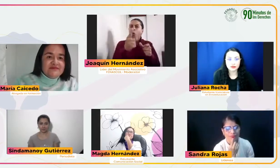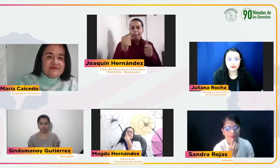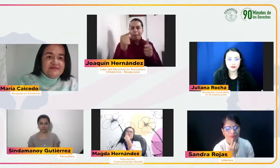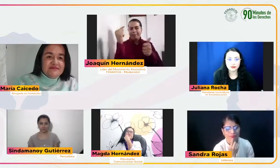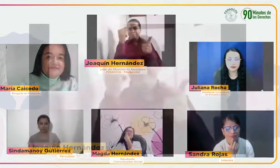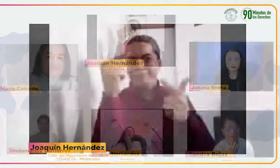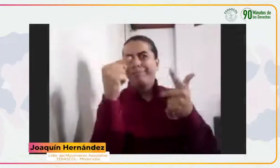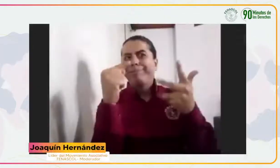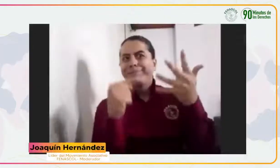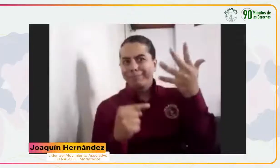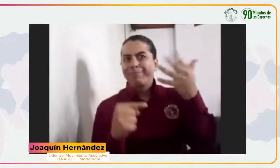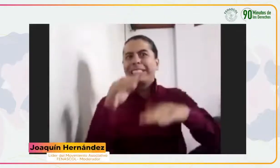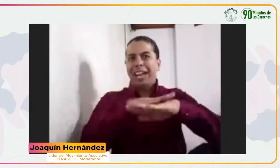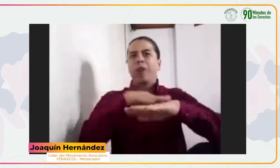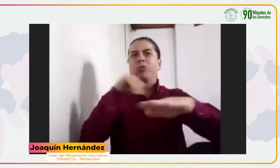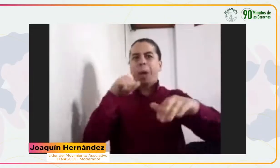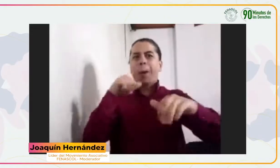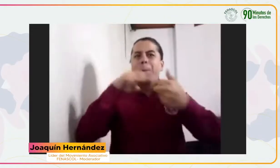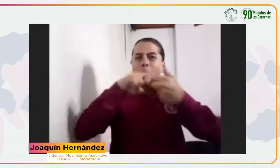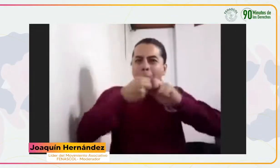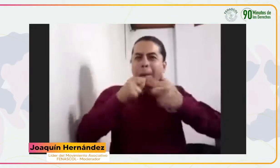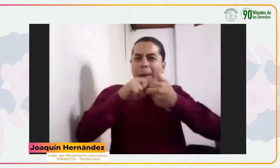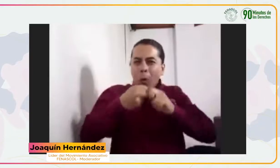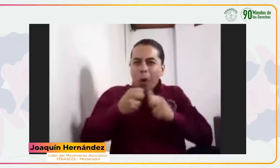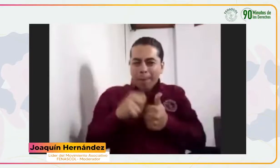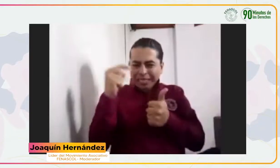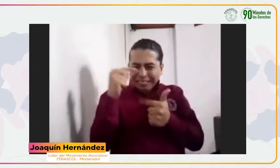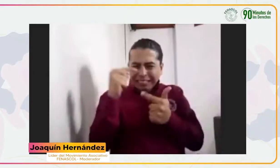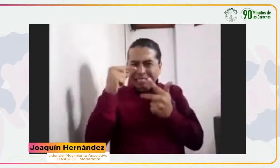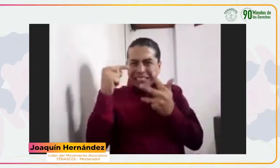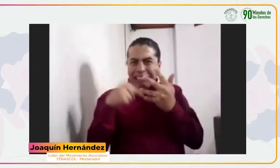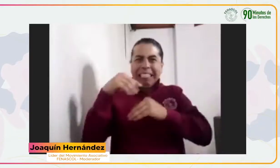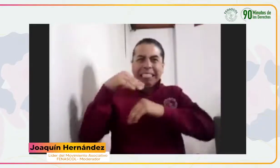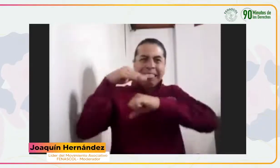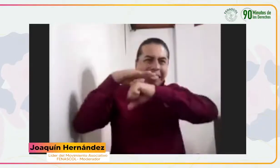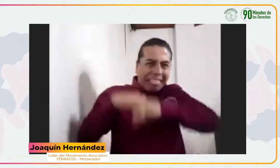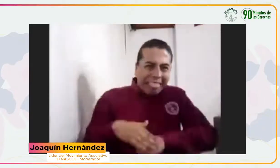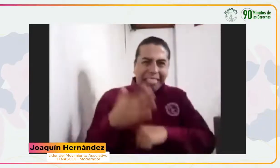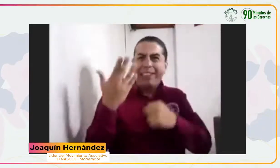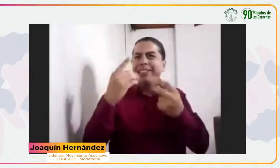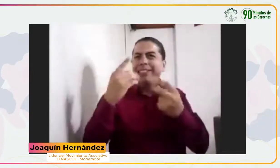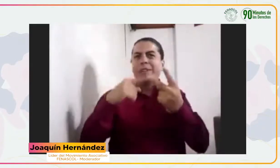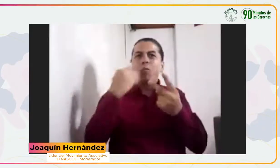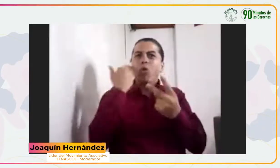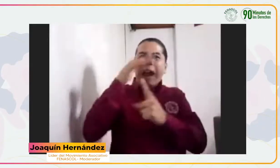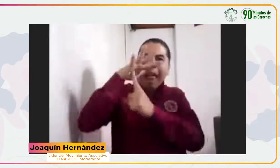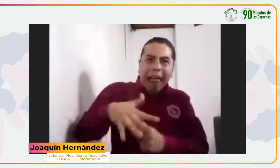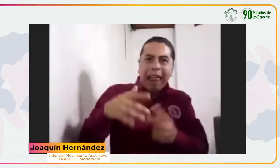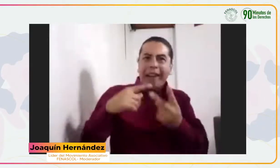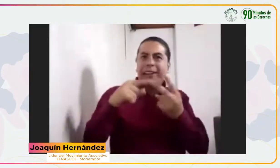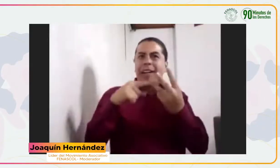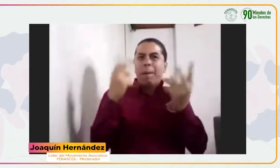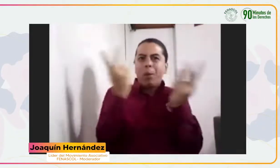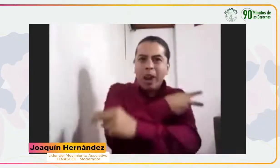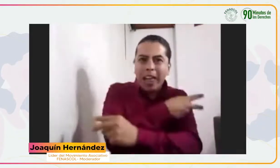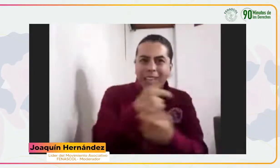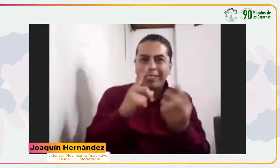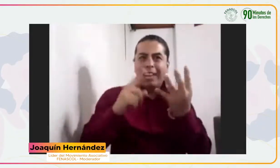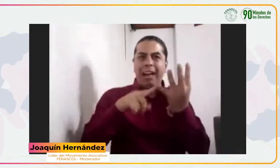está prevaleciendo al llegar a la conclusión de que realmente es una gran participación en una gran mayoría de hombres que mujeres, y